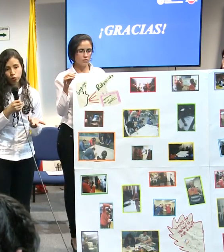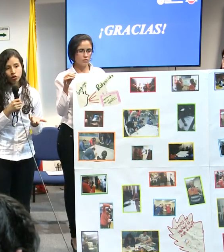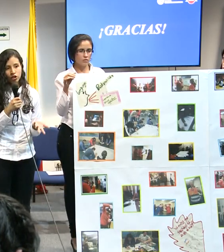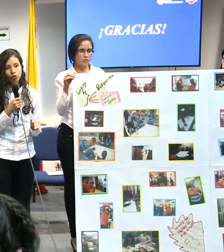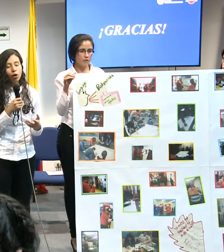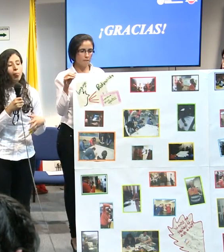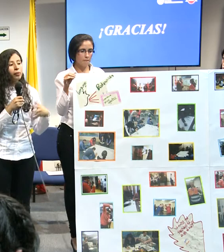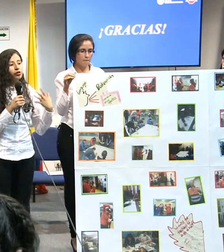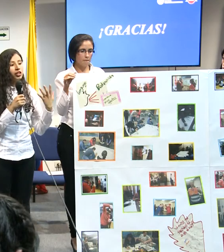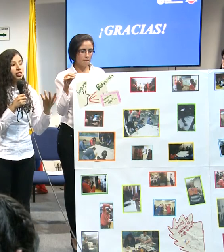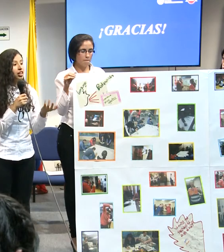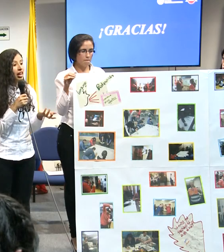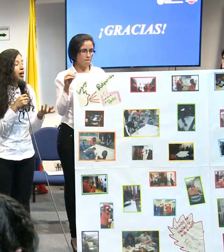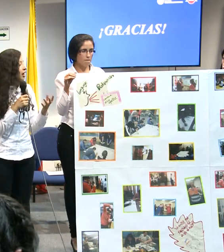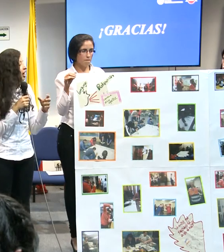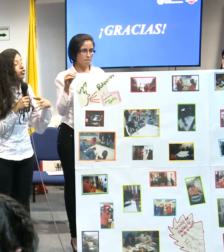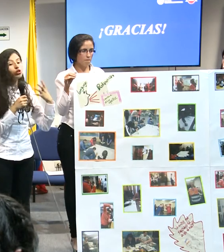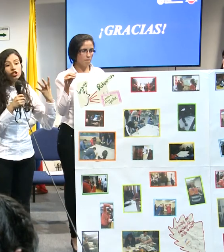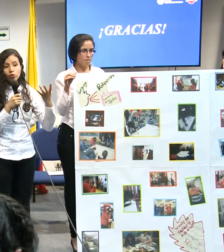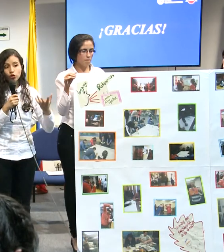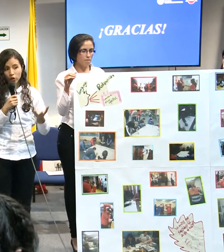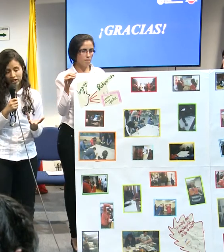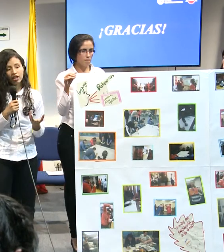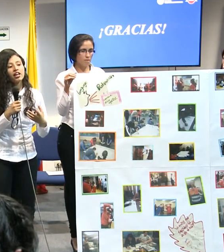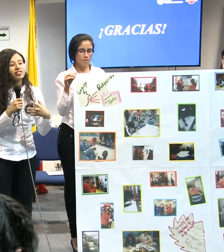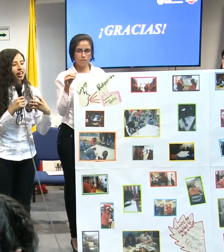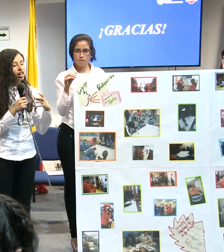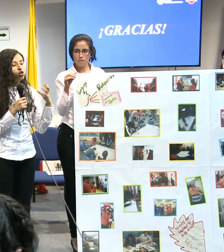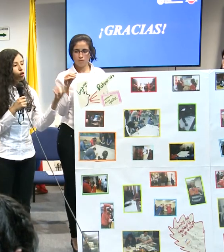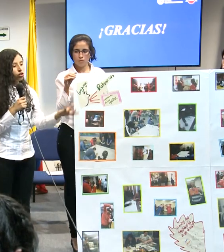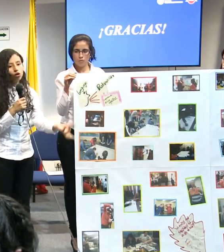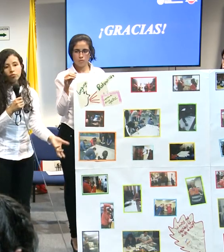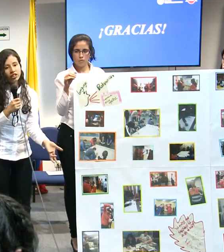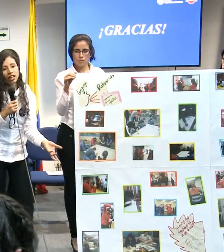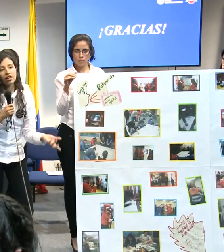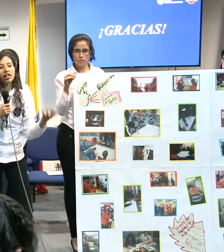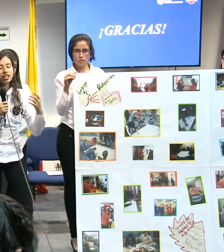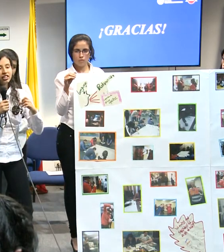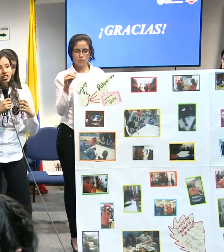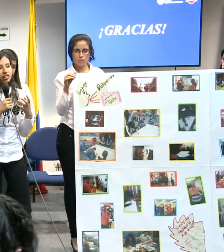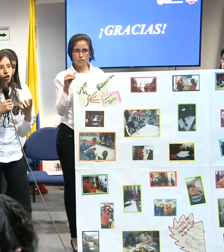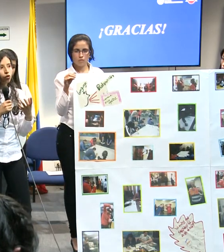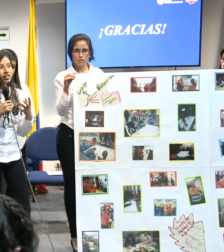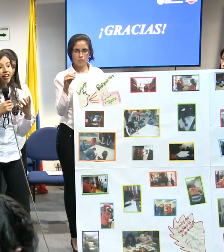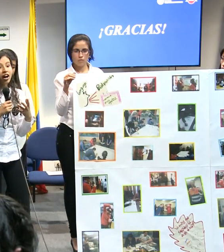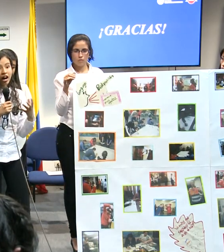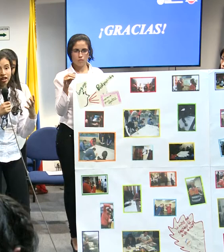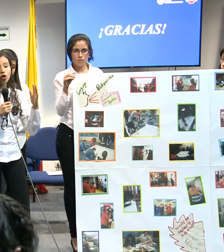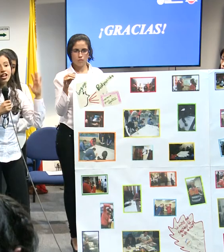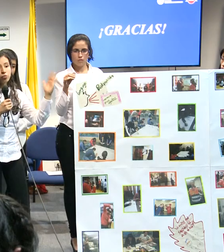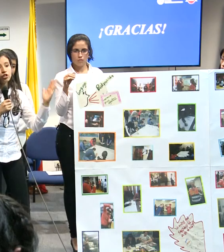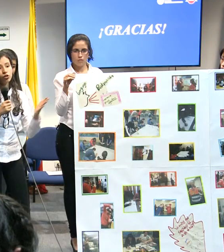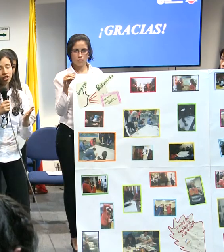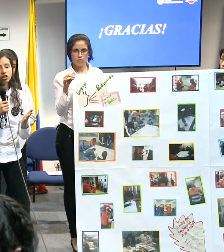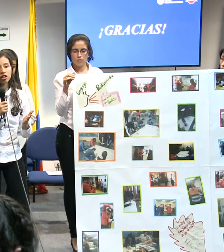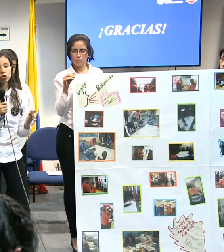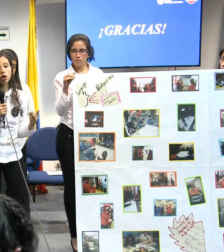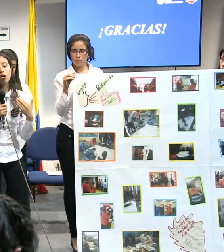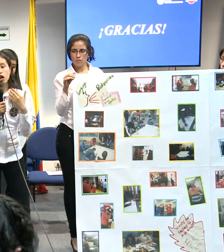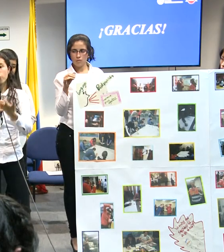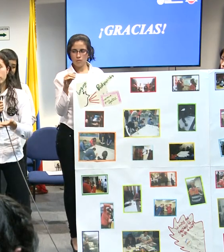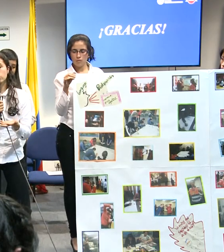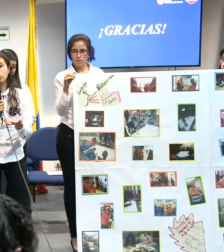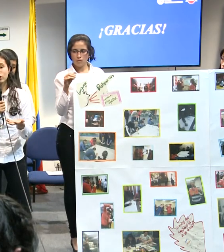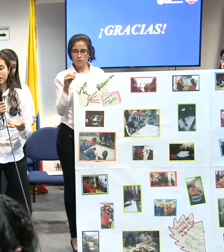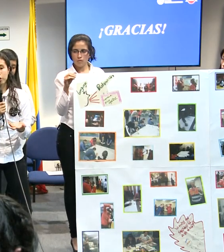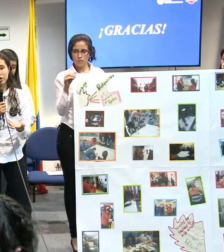faciliten esos procesos. Entonces, ahí nos dimos cuenta de que no es solo el material, es necesario trabajar con las personas que interactúan